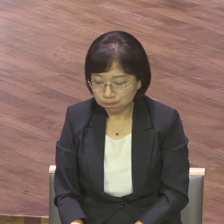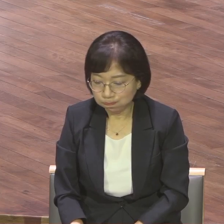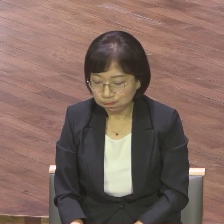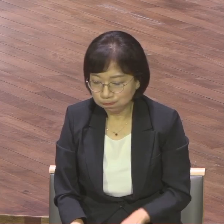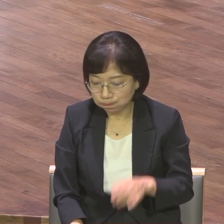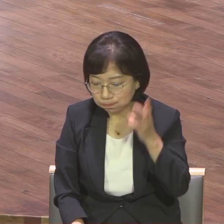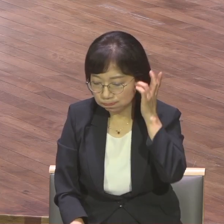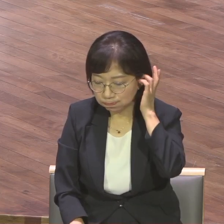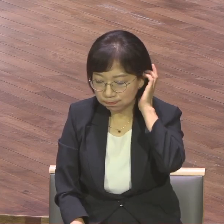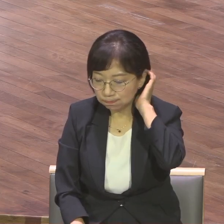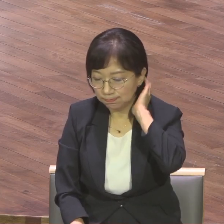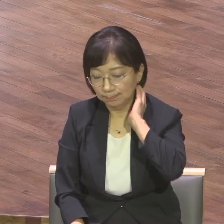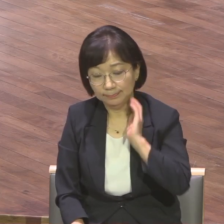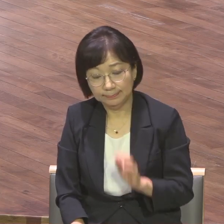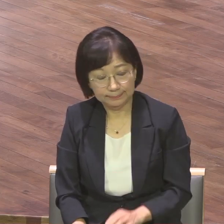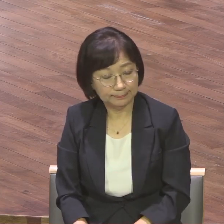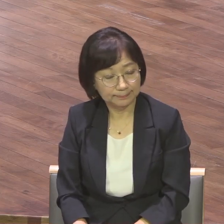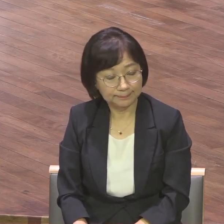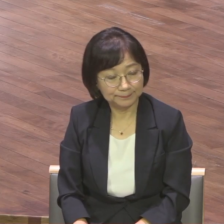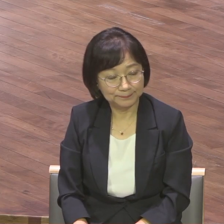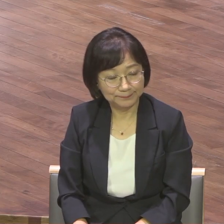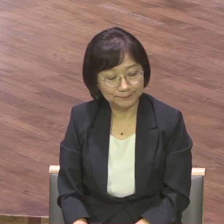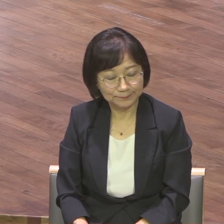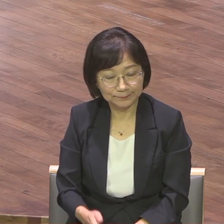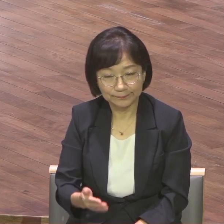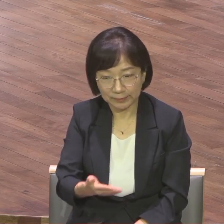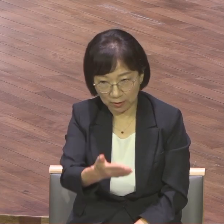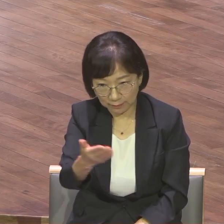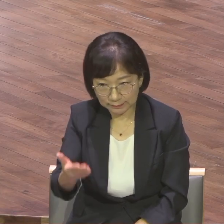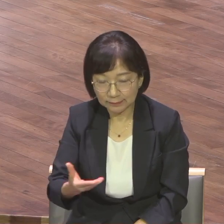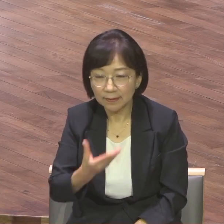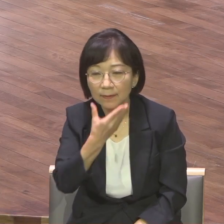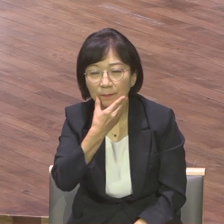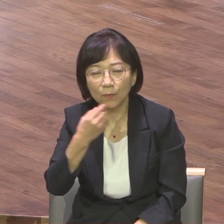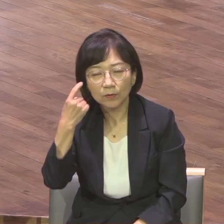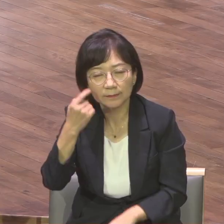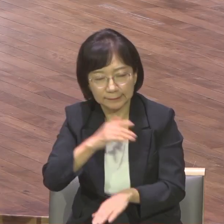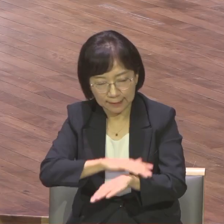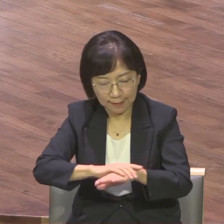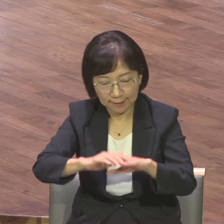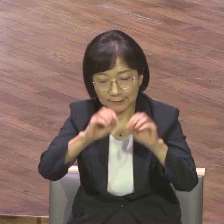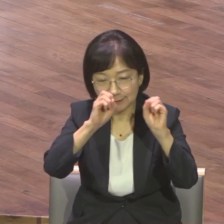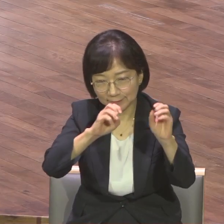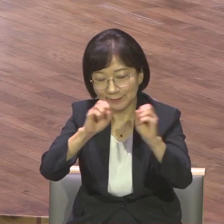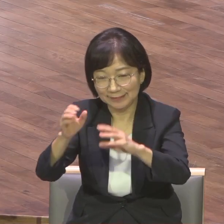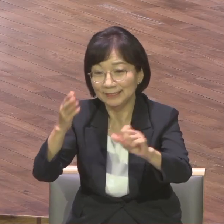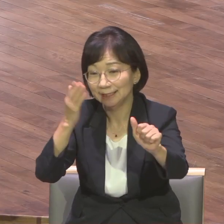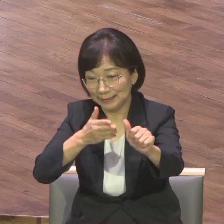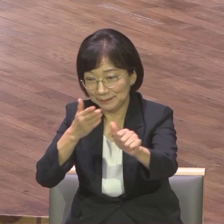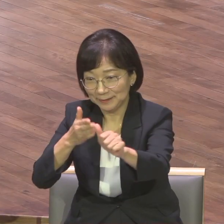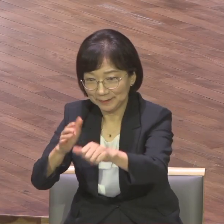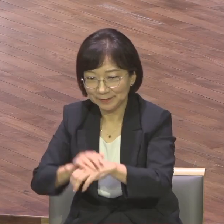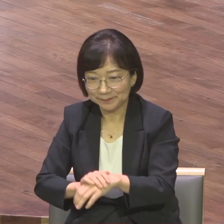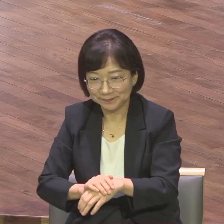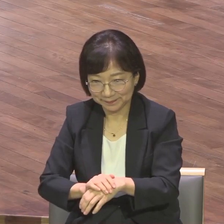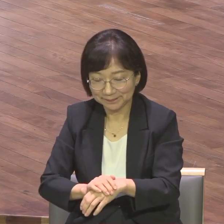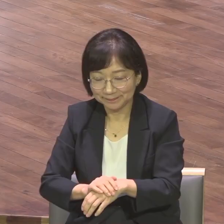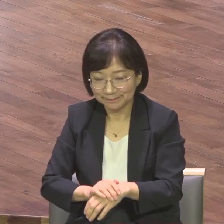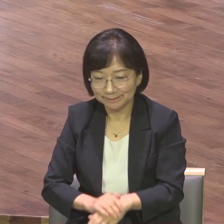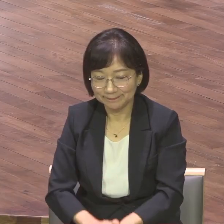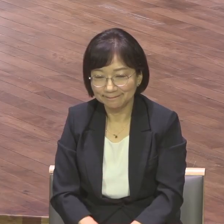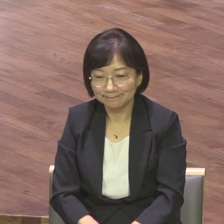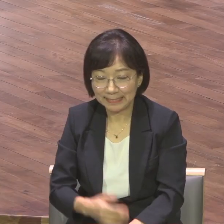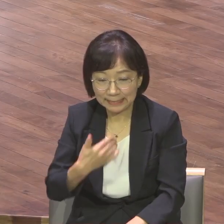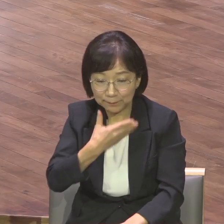이 참 진리를 전하시기 바랍니다. 마음에만 먹고 있지 말고 전하면 깨어있는